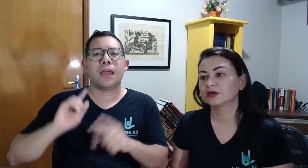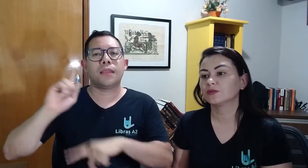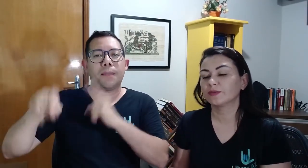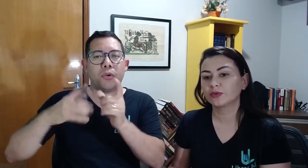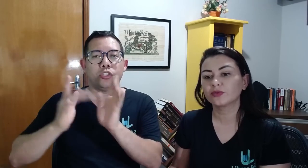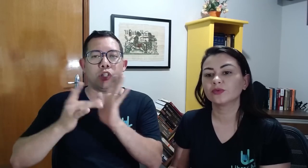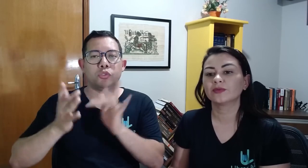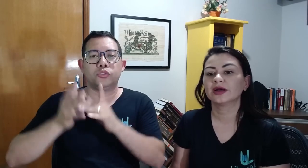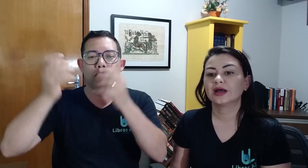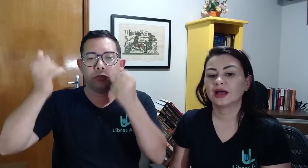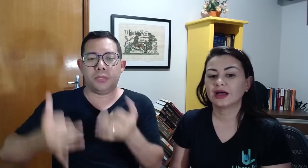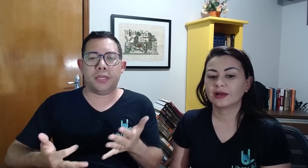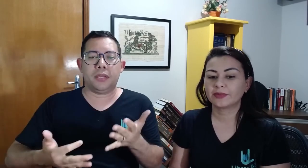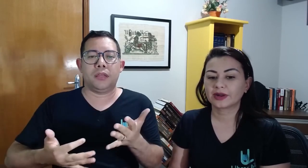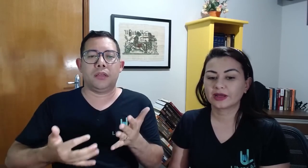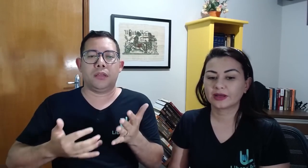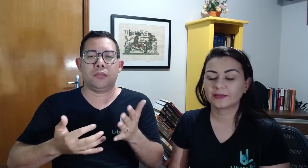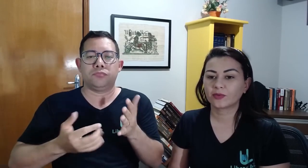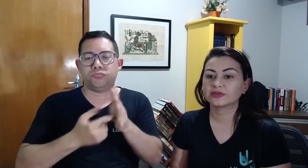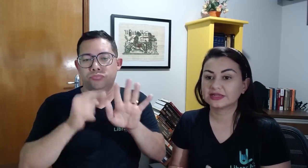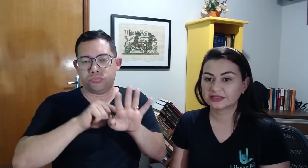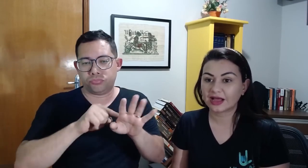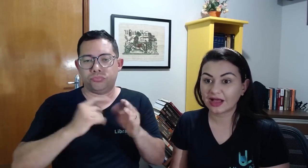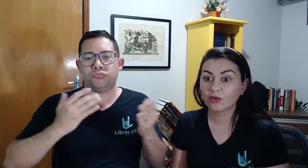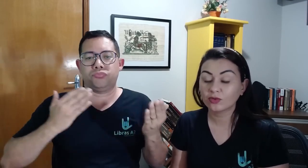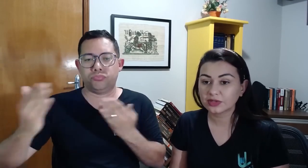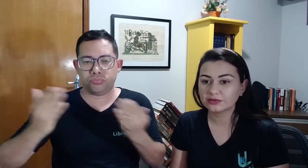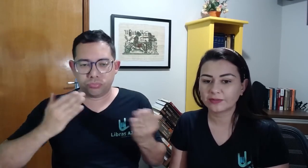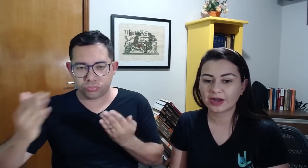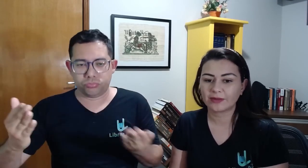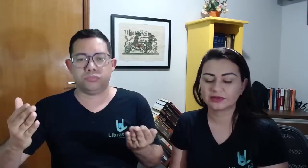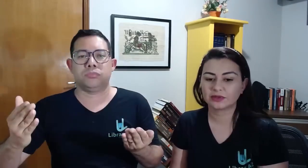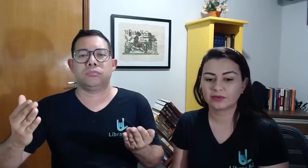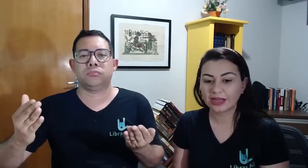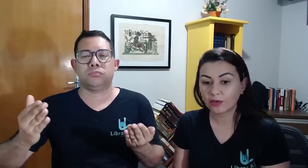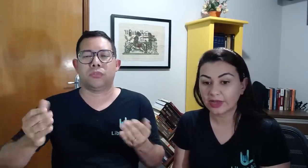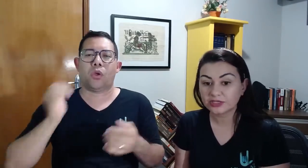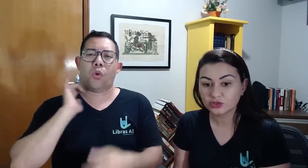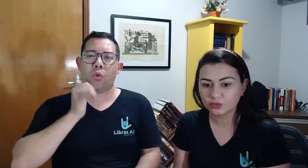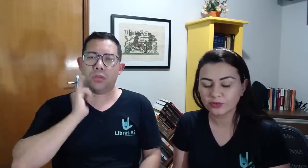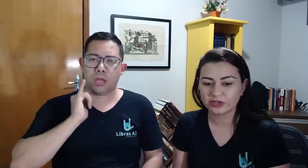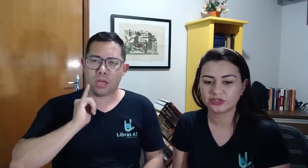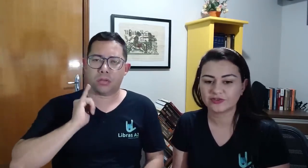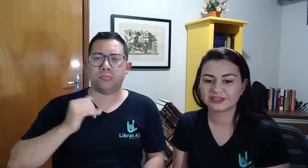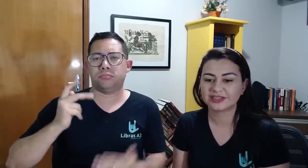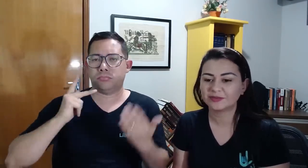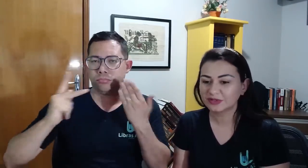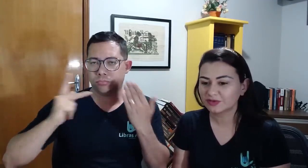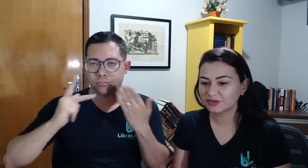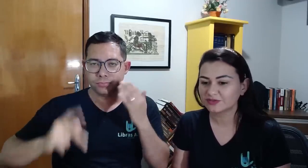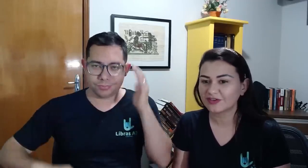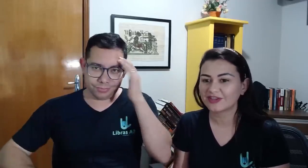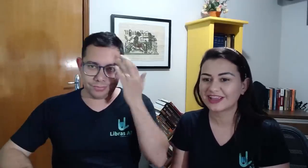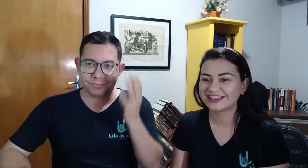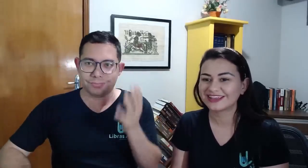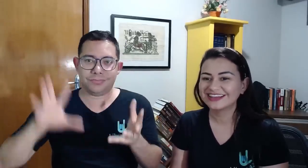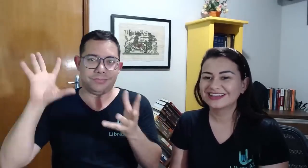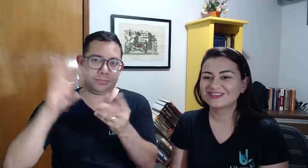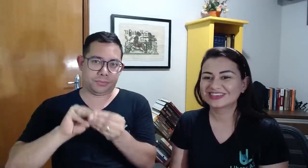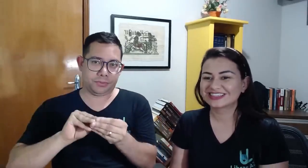uma por uma, quando ele está contando a parábola. Então, ela é um resumo que a gente faz aqui, porque senão a gente vai ficar aqui umas